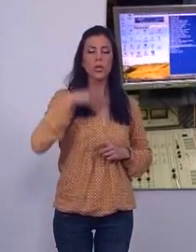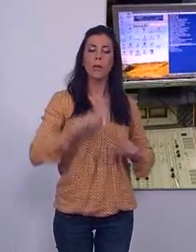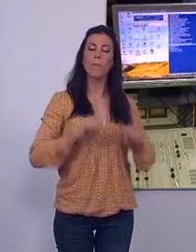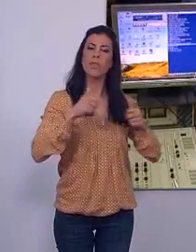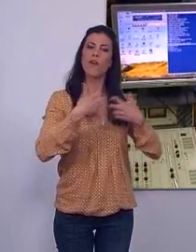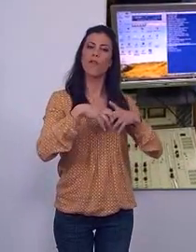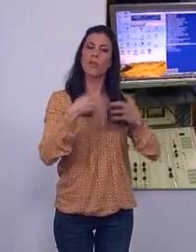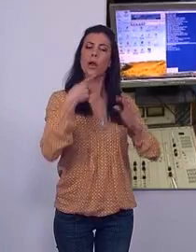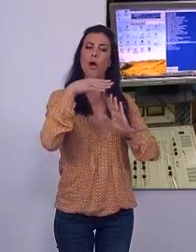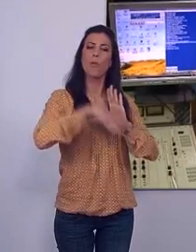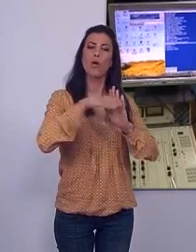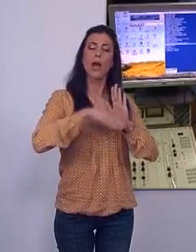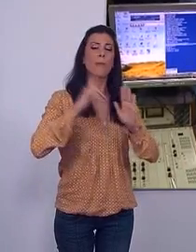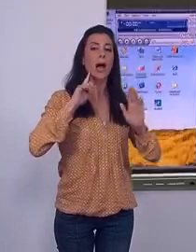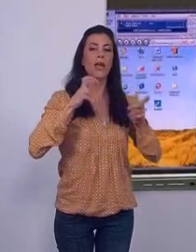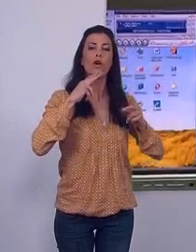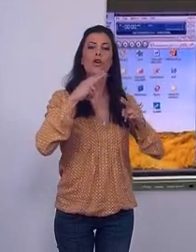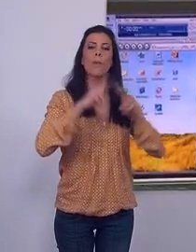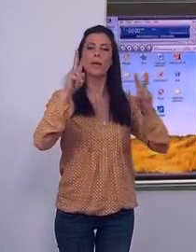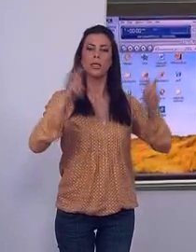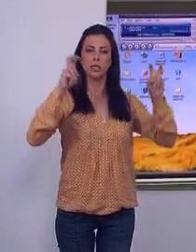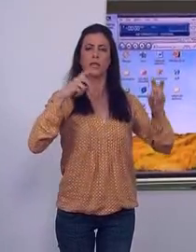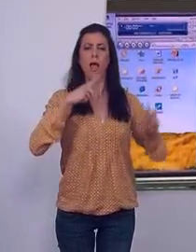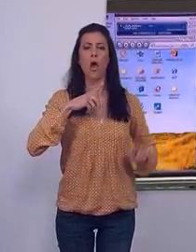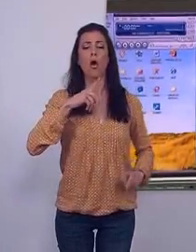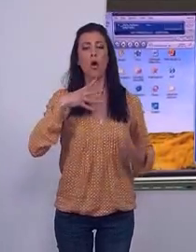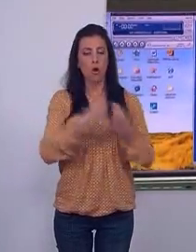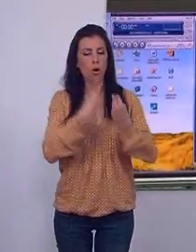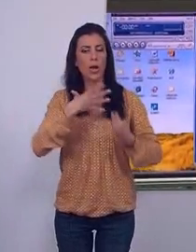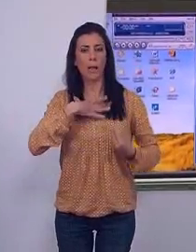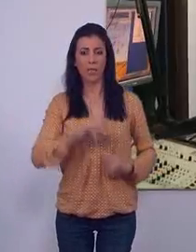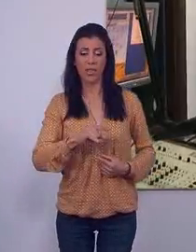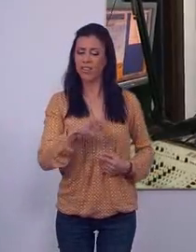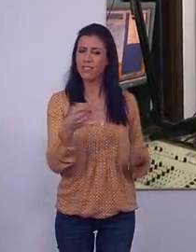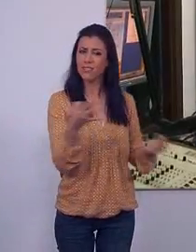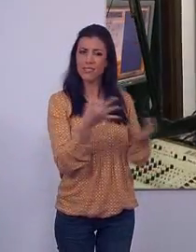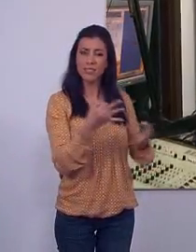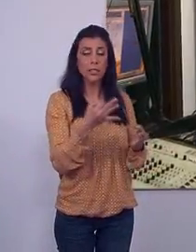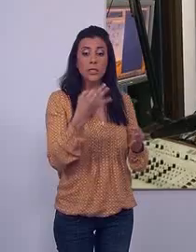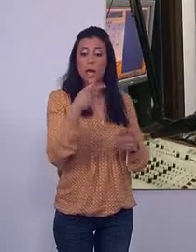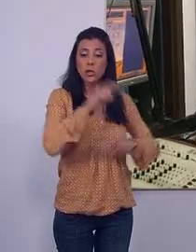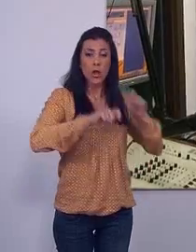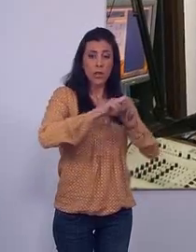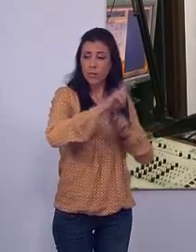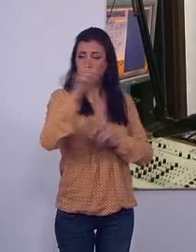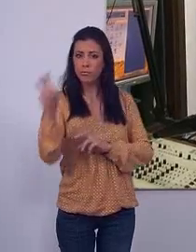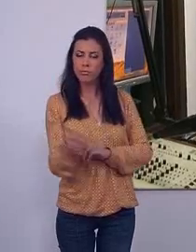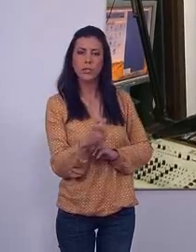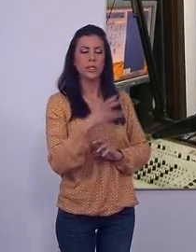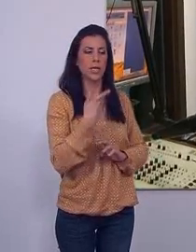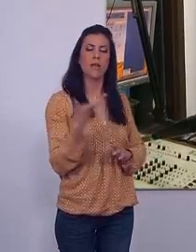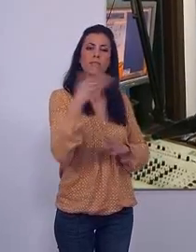motril han puesto en marcha el programa de radio denominado con capacidad en la que las distintas agrupaciones